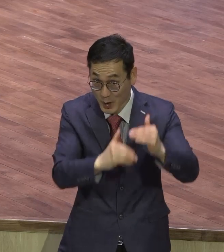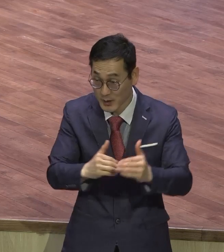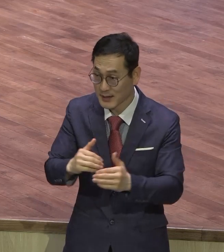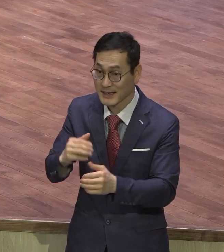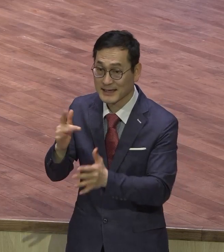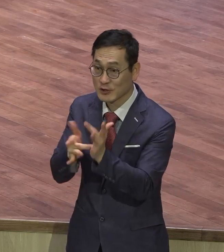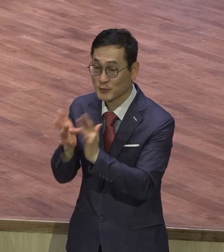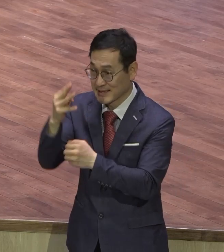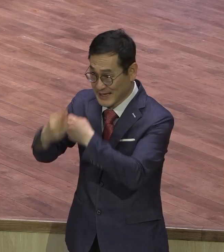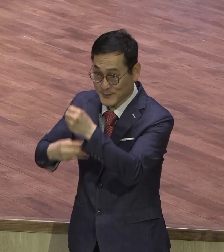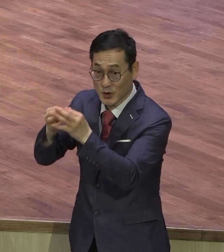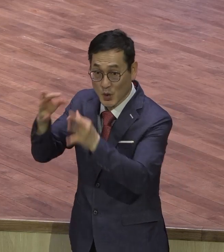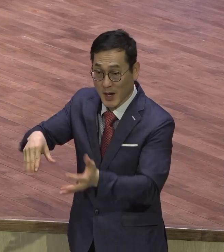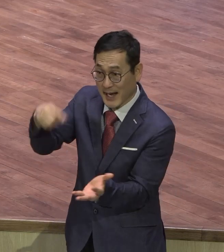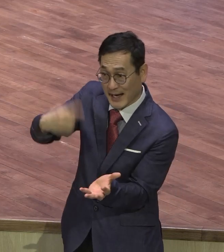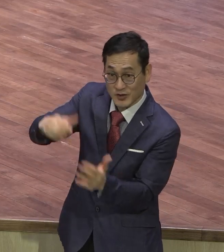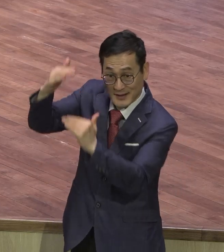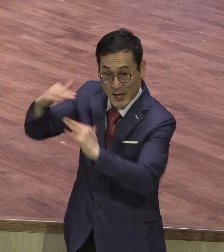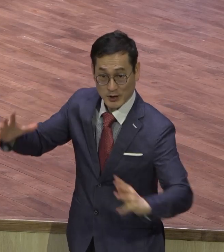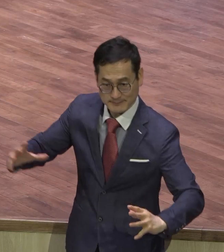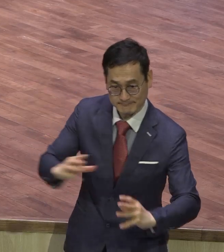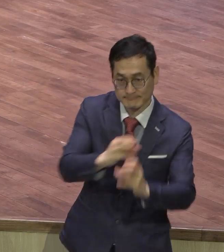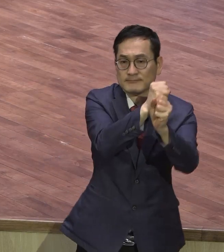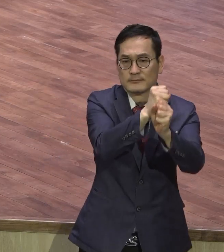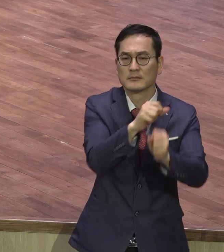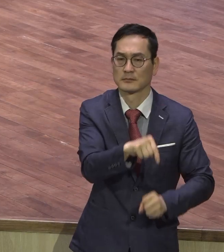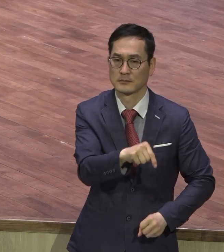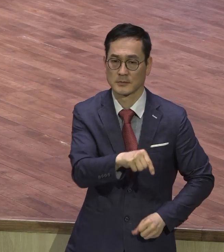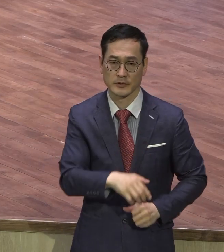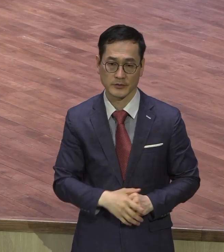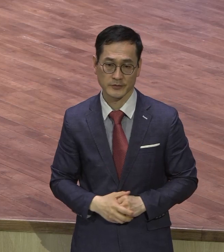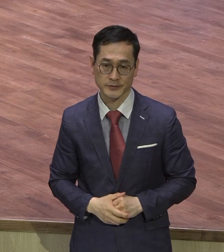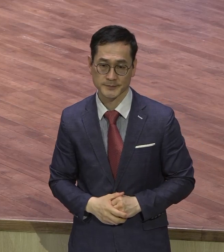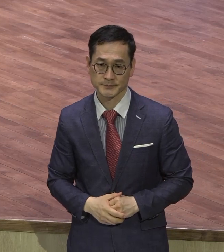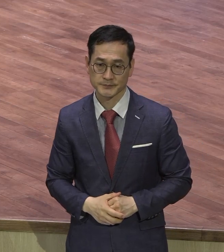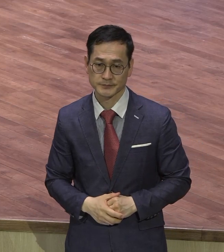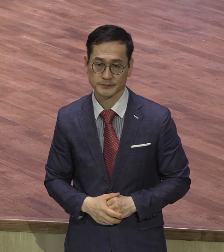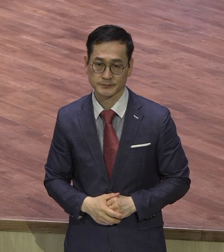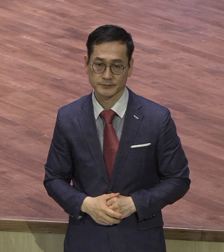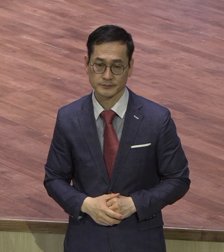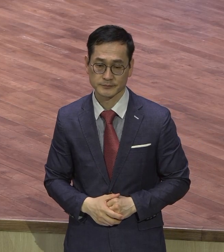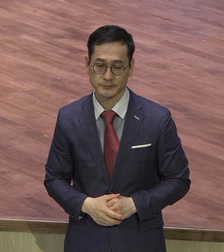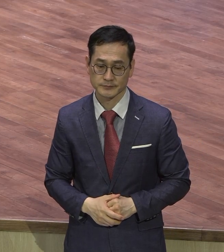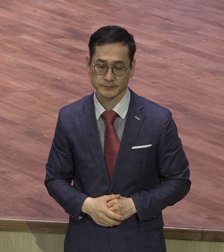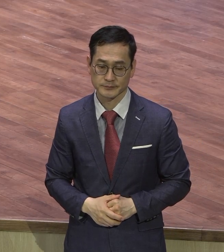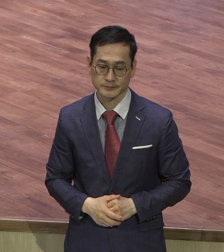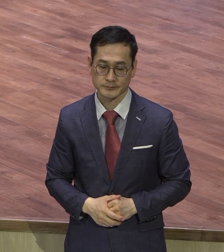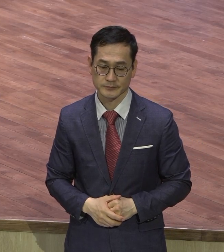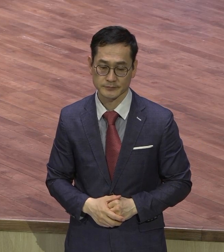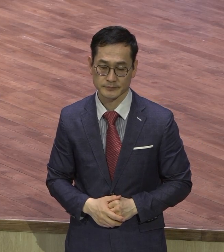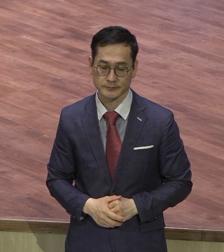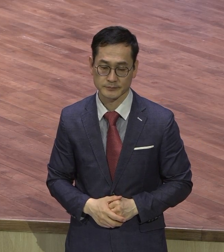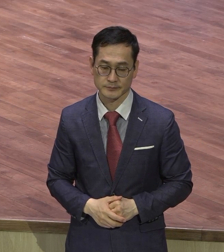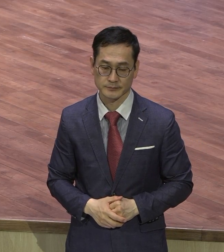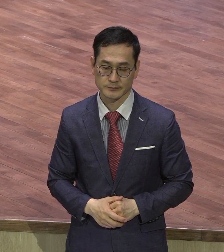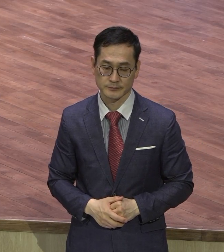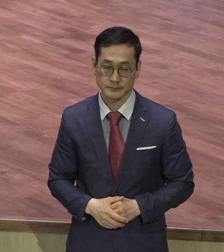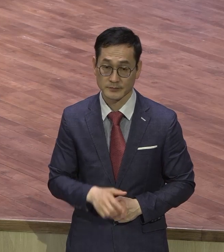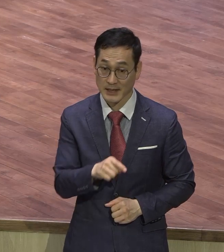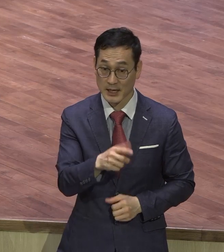그 모든 가르친 교훈들이 싹 다 요약되어 있어. 그래서 주 기도문을 가르쳐서 뭘 하느냐.